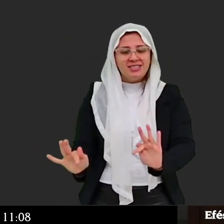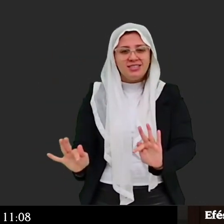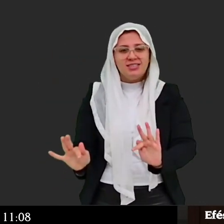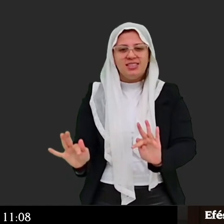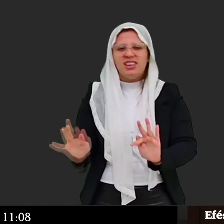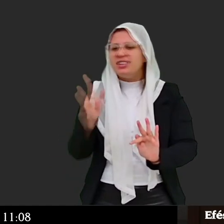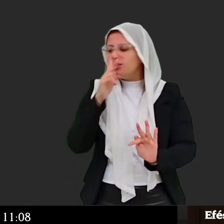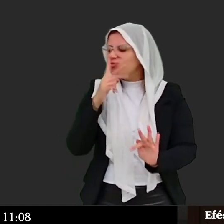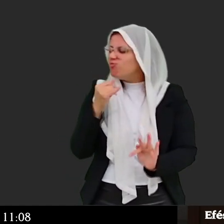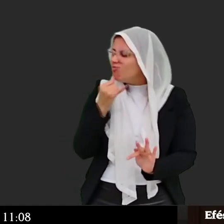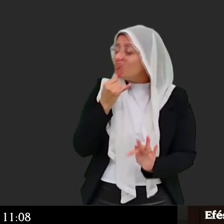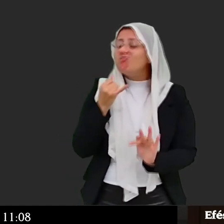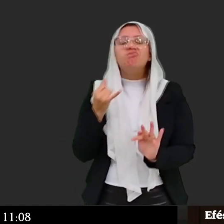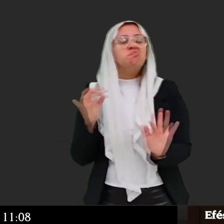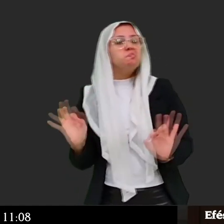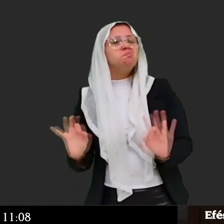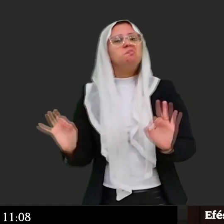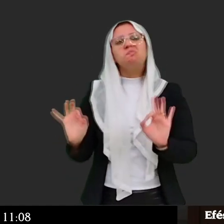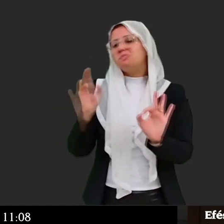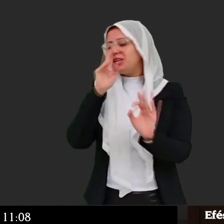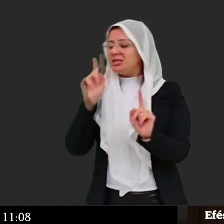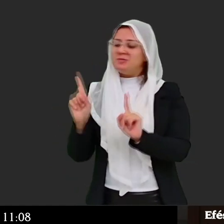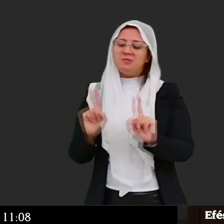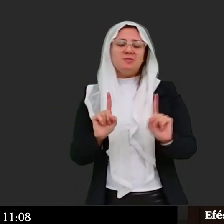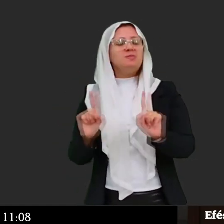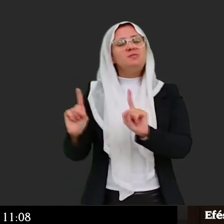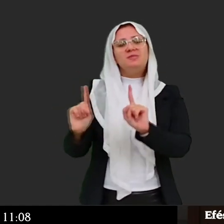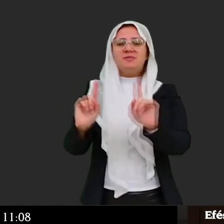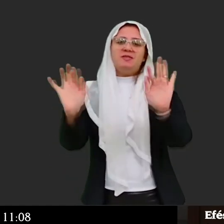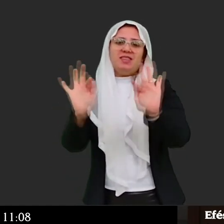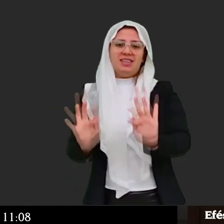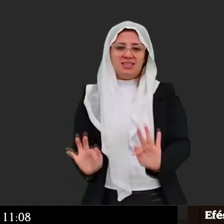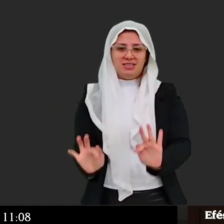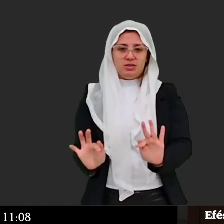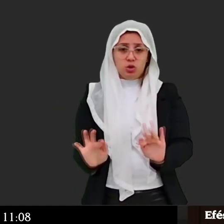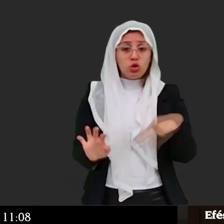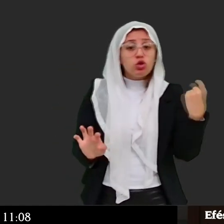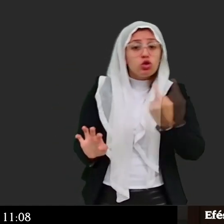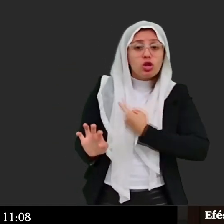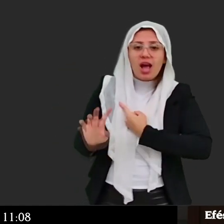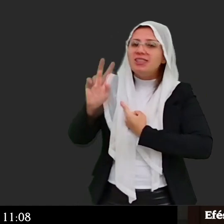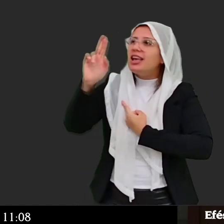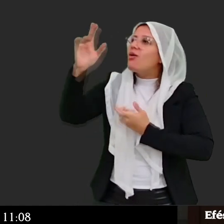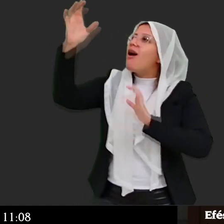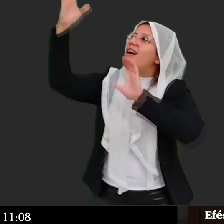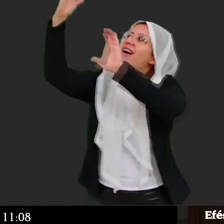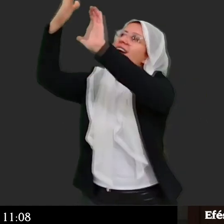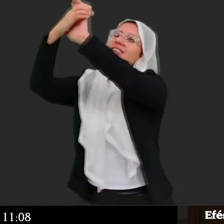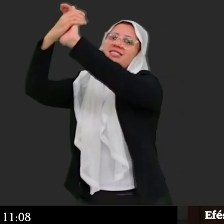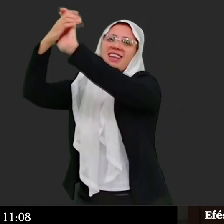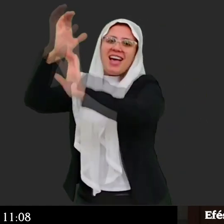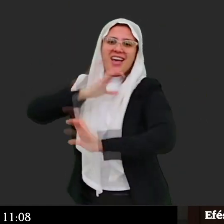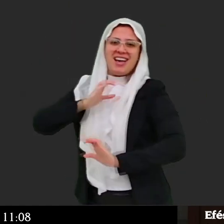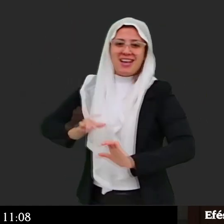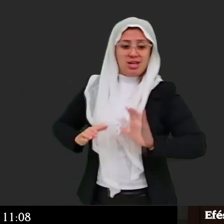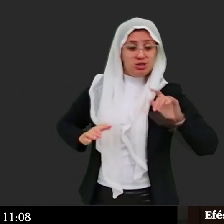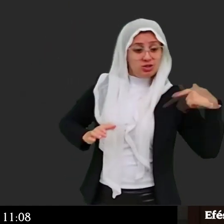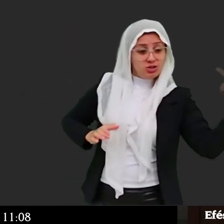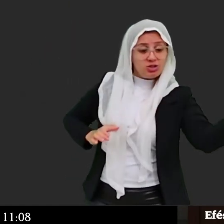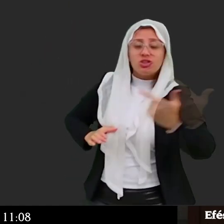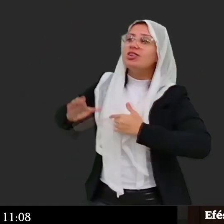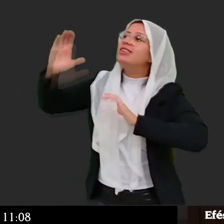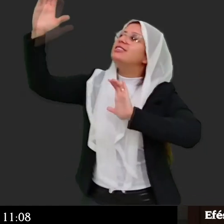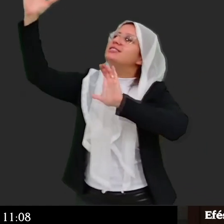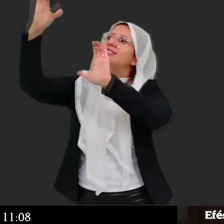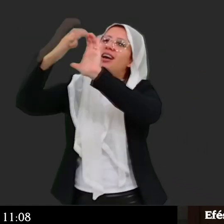que entristeça nem ela e nem ele. Nós não somos a esposa de Cristo, então nós somos ela. E quem é Ele que